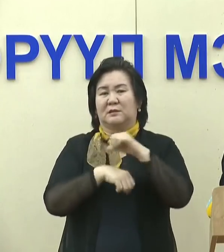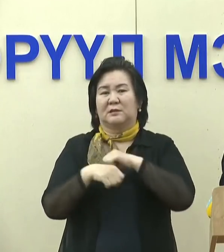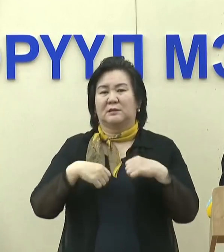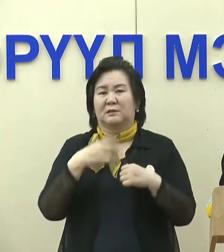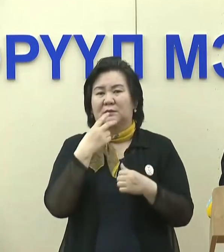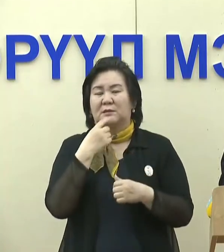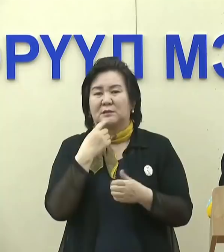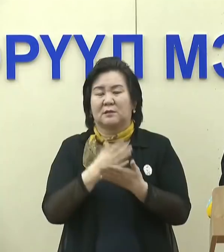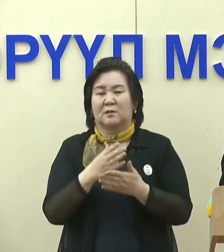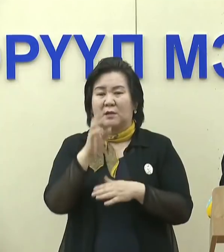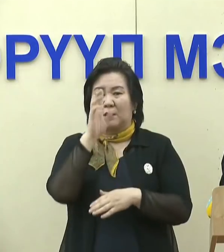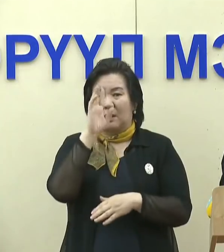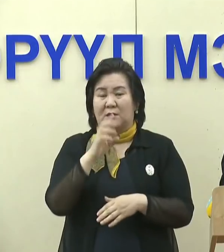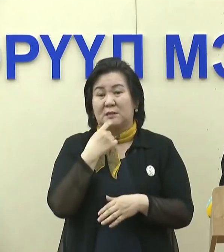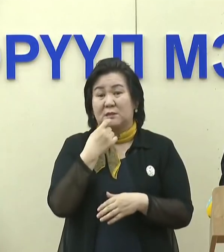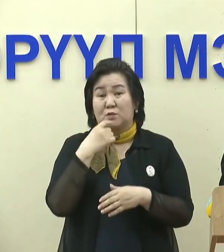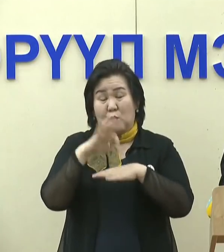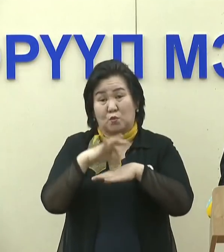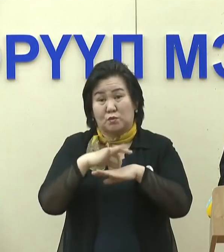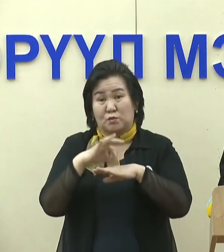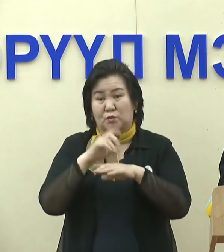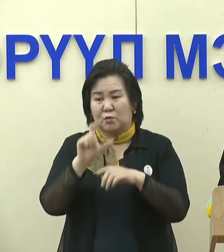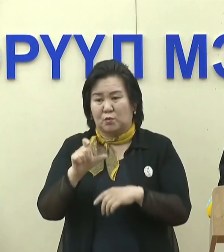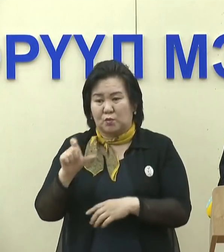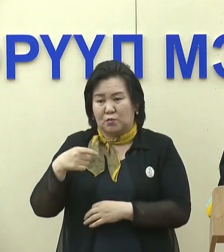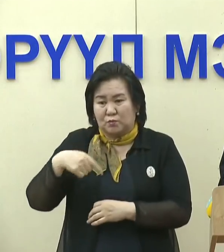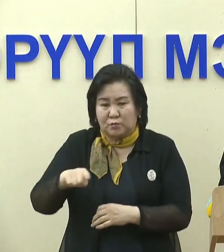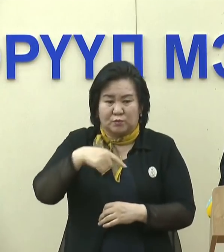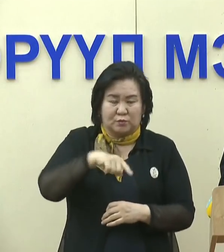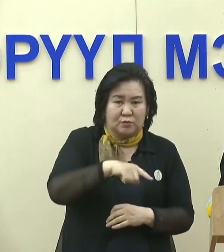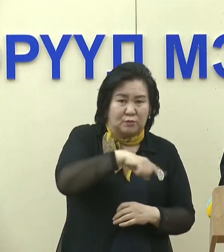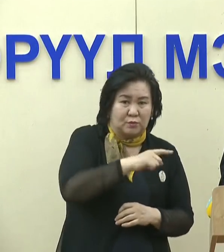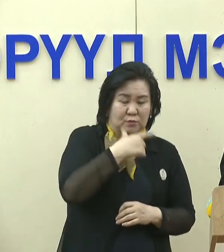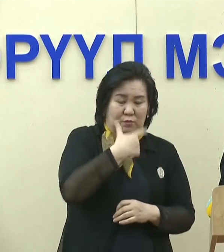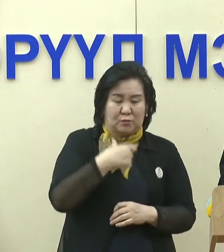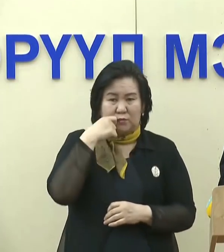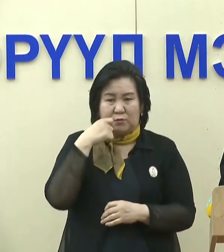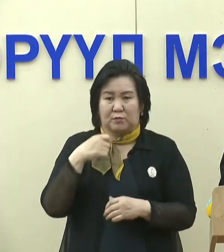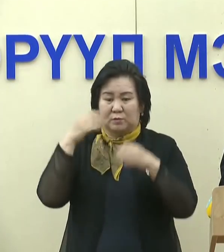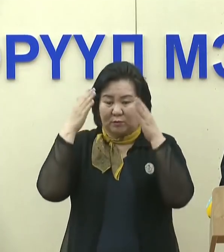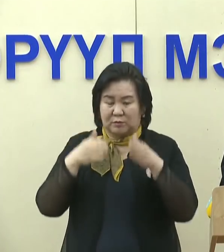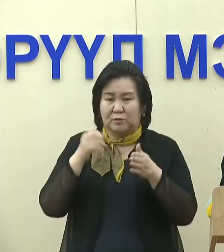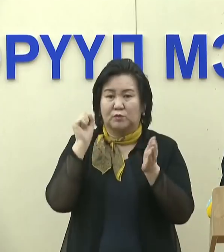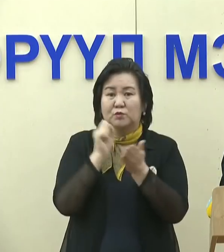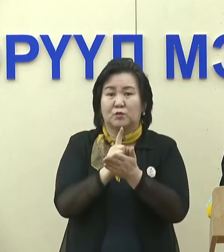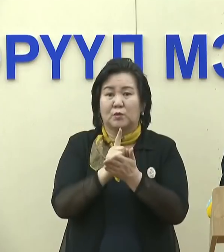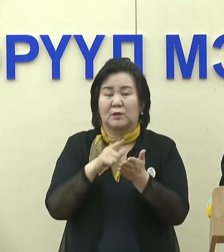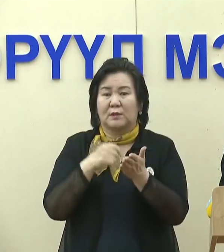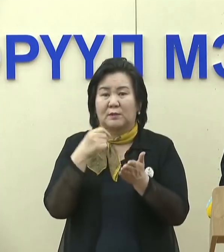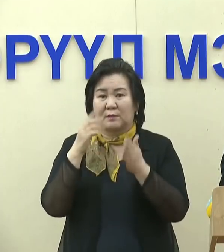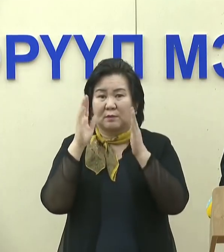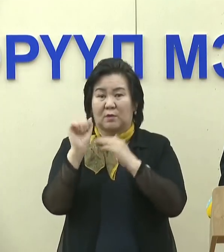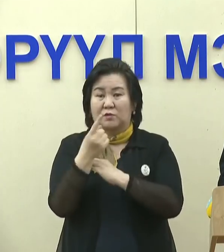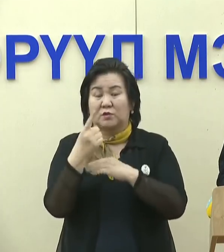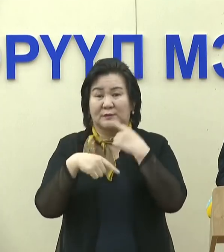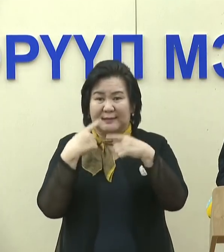энэ аюулт өвчлийн тархалтыг хомох ажилд хүн нэг бүрийн оролцоо хүчин чармалт маш чухал хэмээн одоо